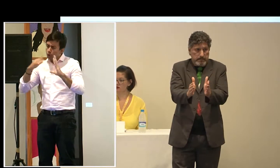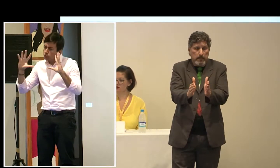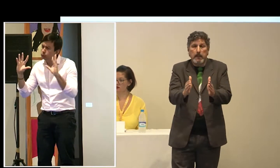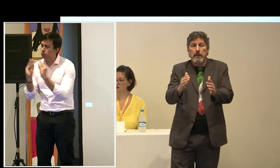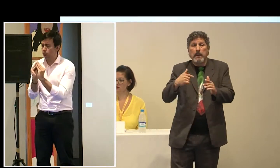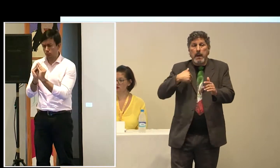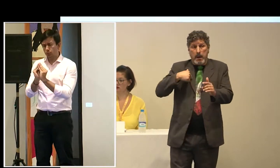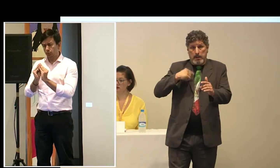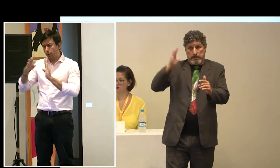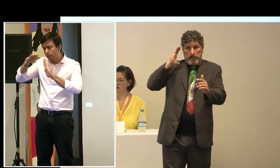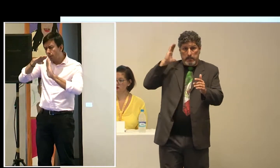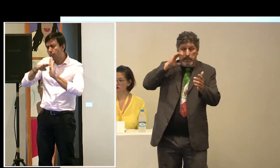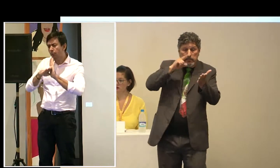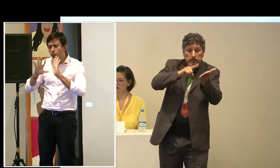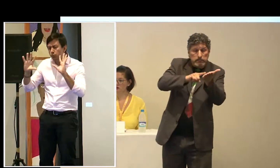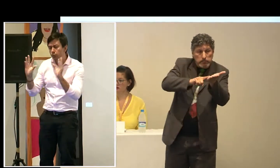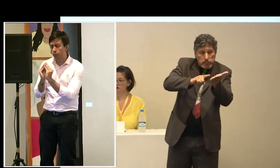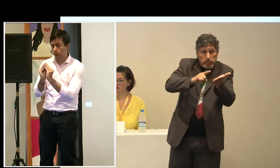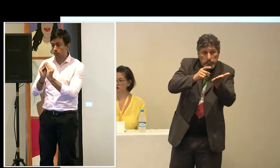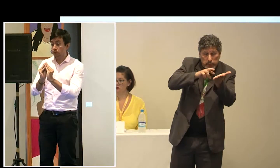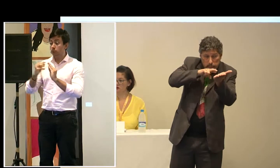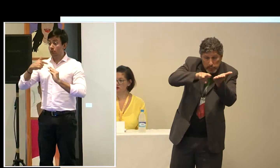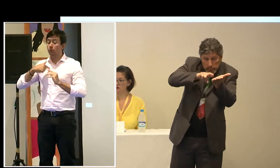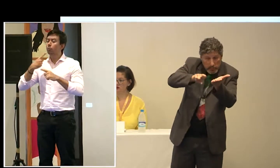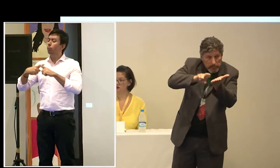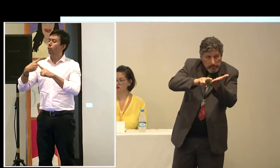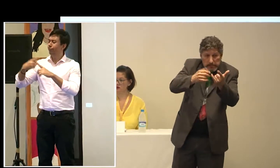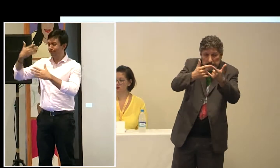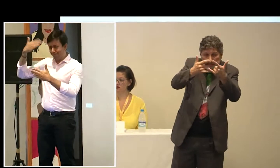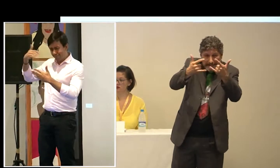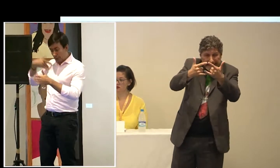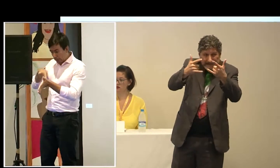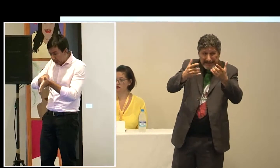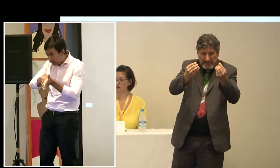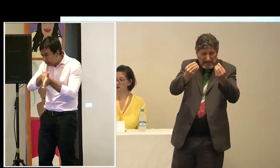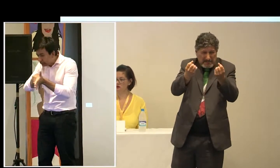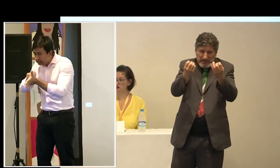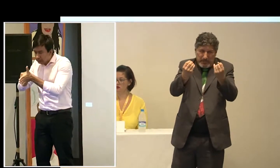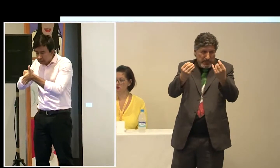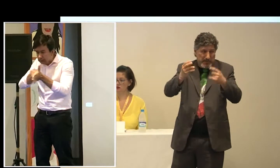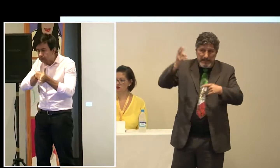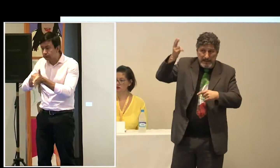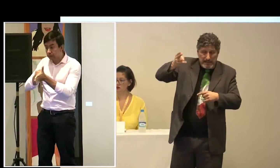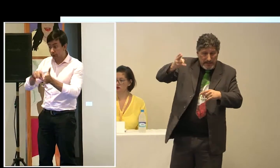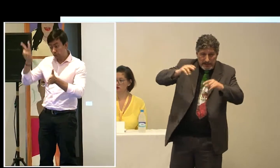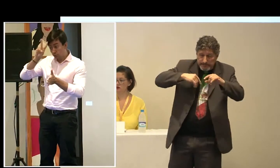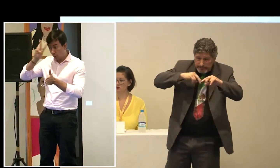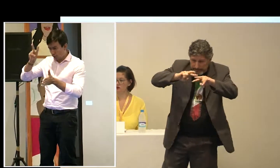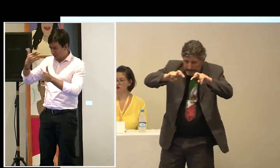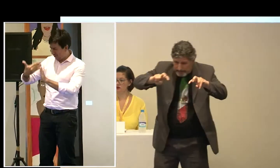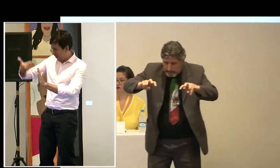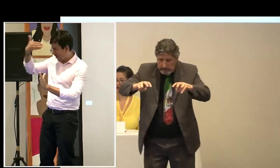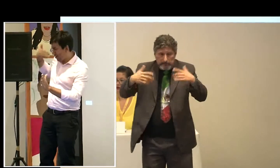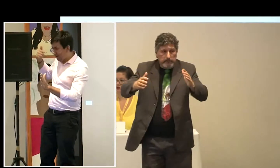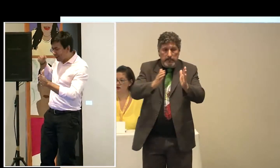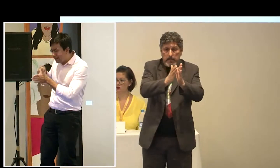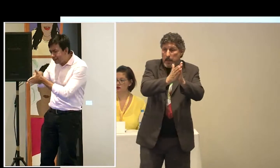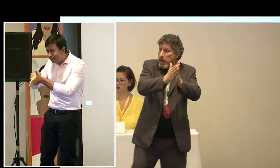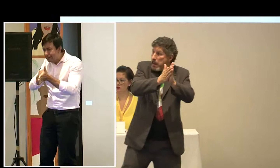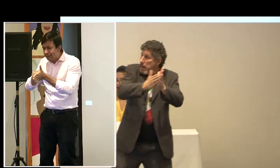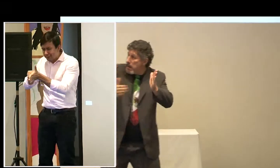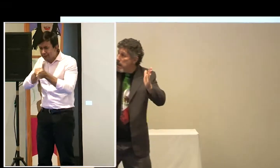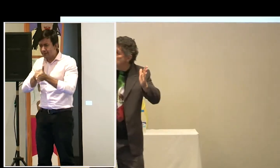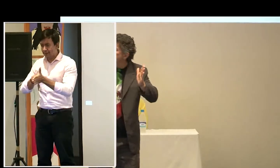Eu vou explicar vou trazer para vocês um breve resumo sobre a história da língua de sinais mexicana. Eu